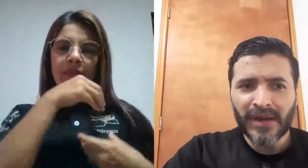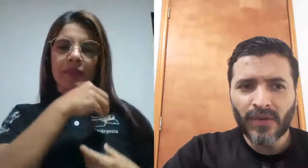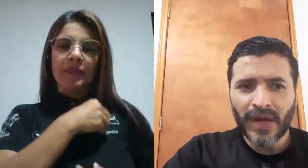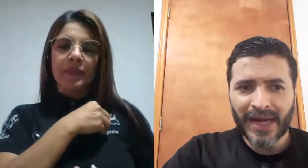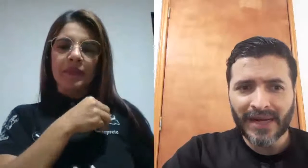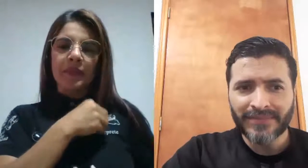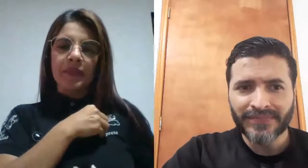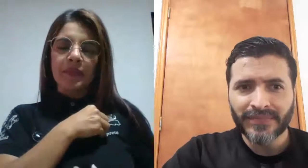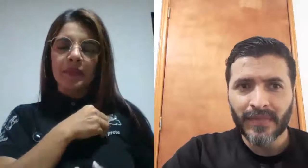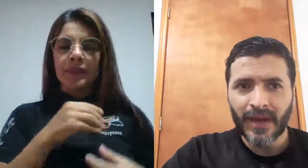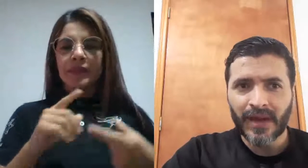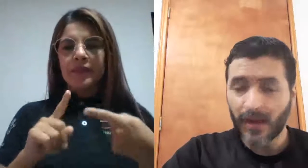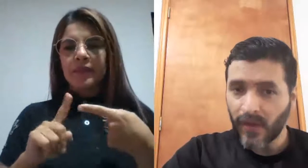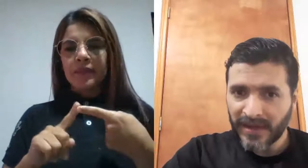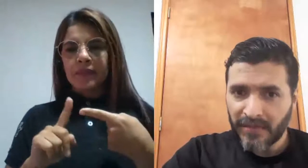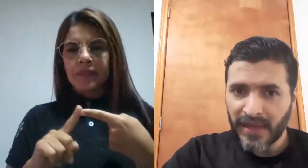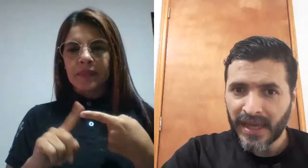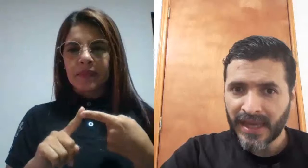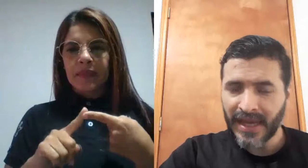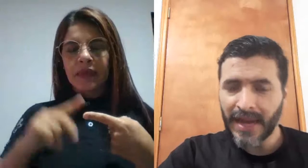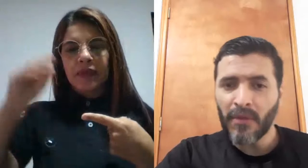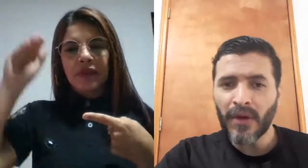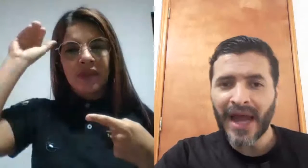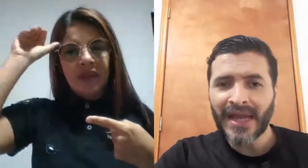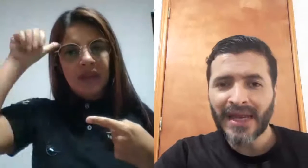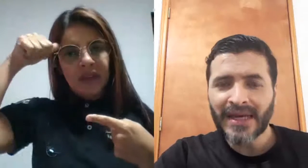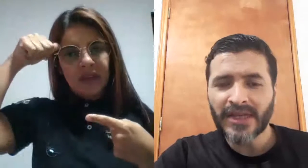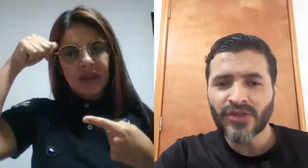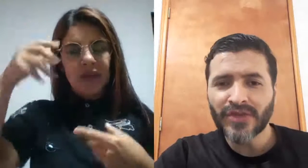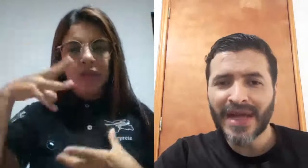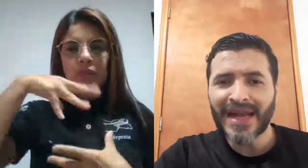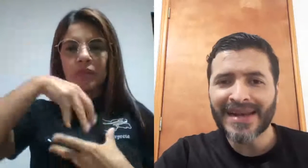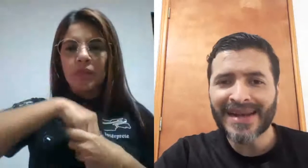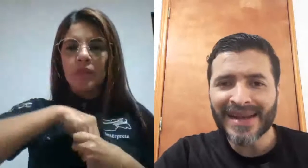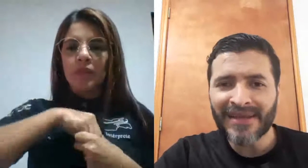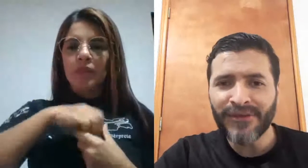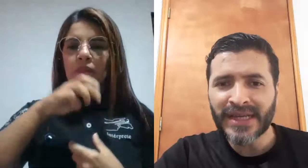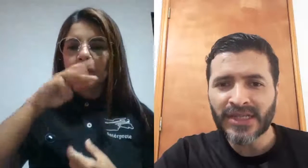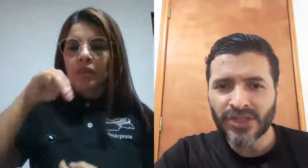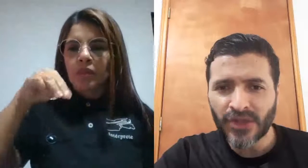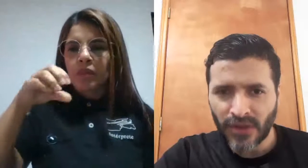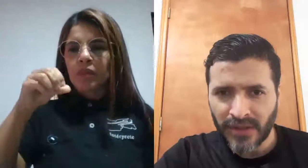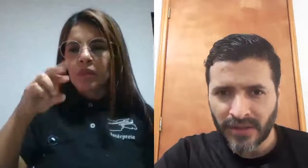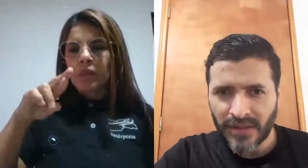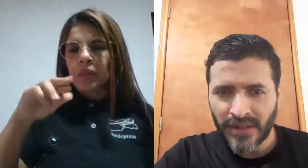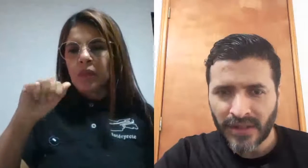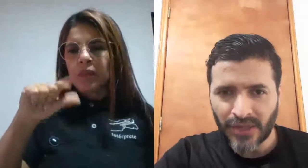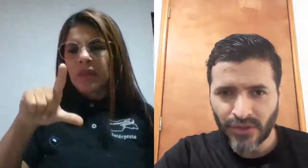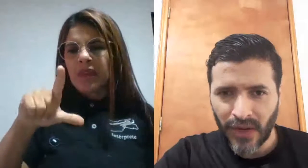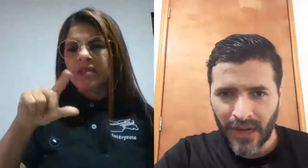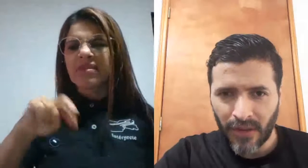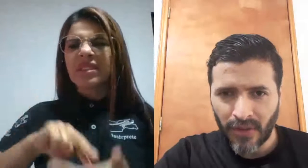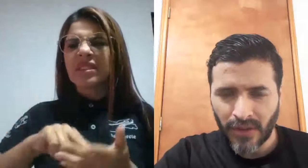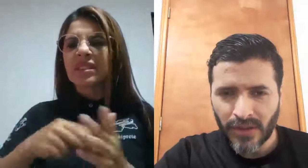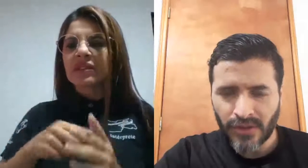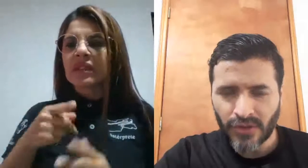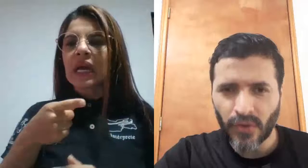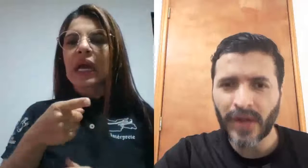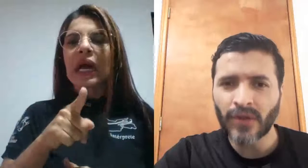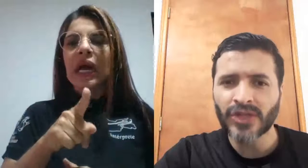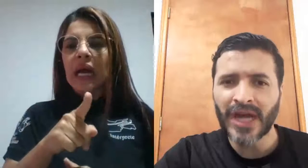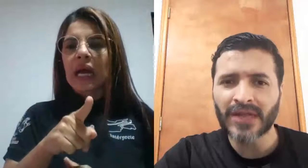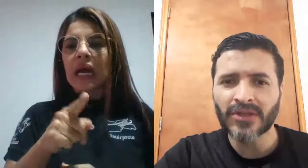Entonces, en primer lugar, recuerden bien que la moral es una reflexión que yo